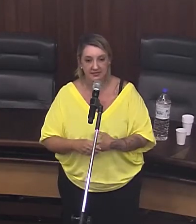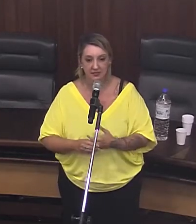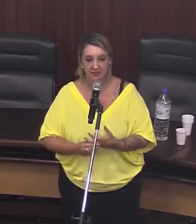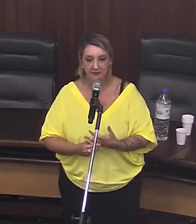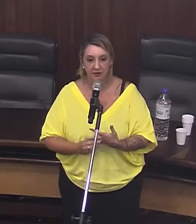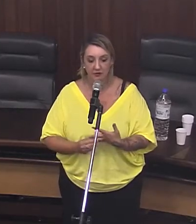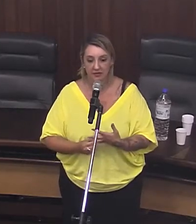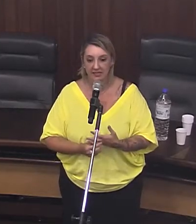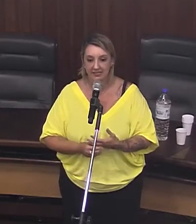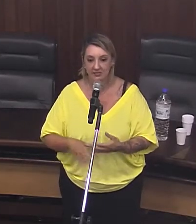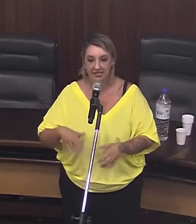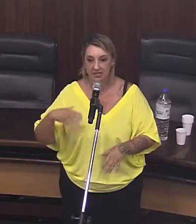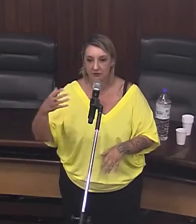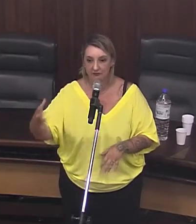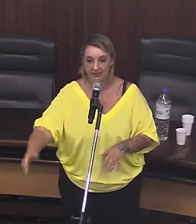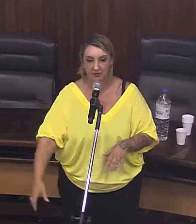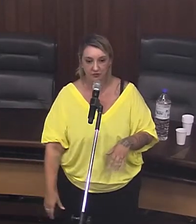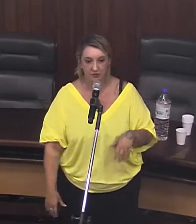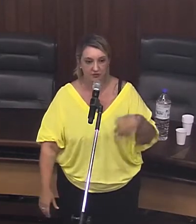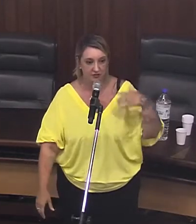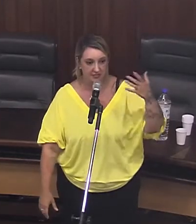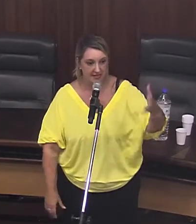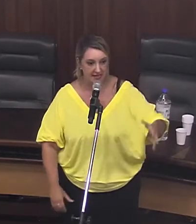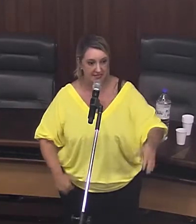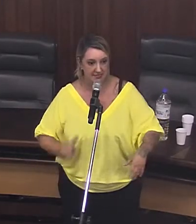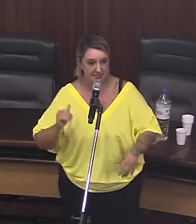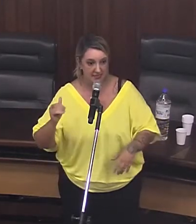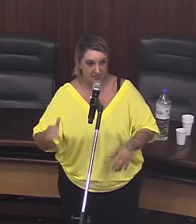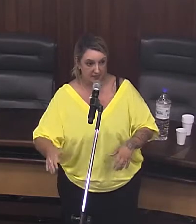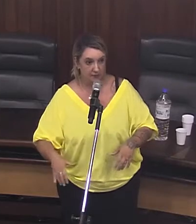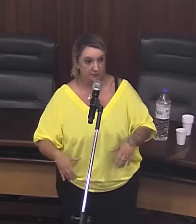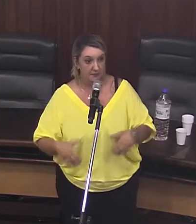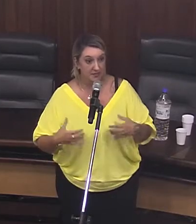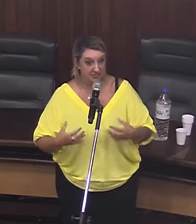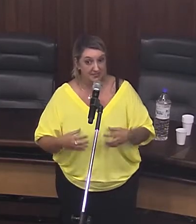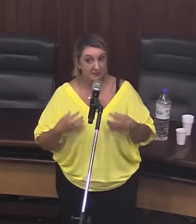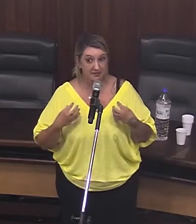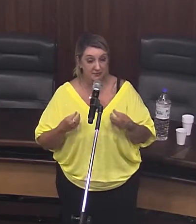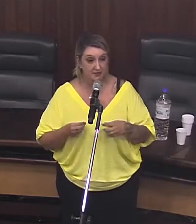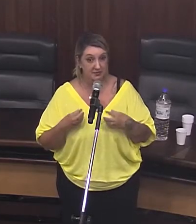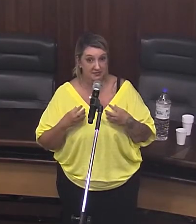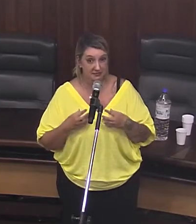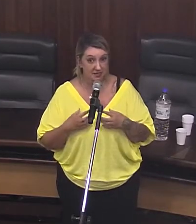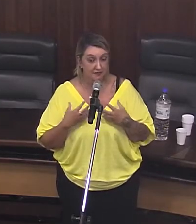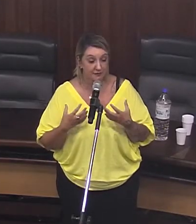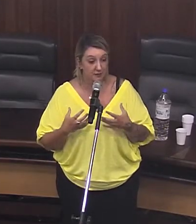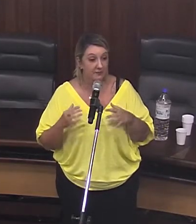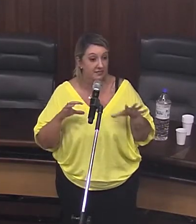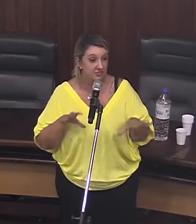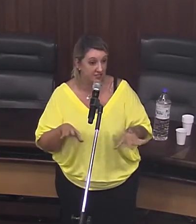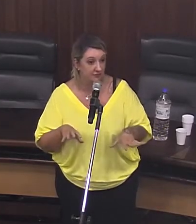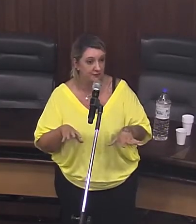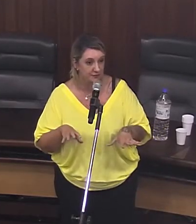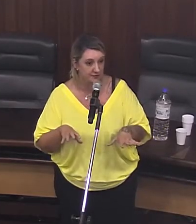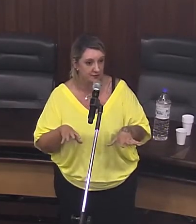o nego vai colocar ali, já querer vender consórcio de casa e tudo bem, porque a gente sabe que as pessoas assim têm um filtro, mas tem dia que ele não